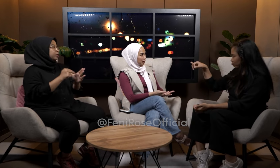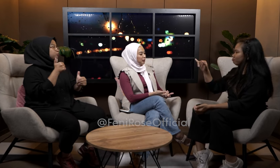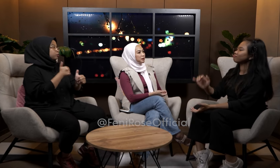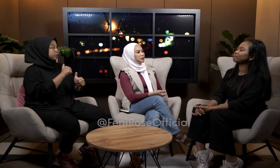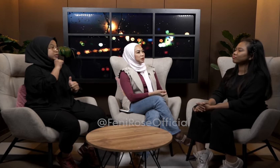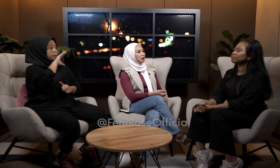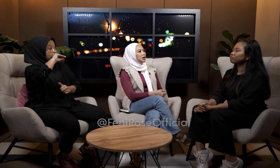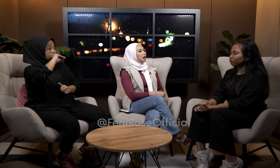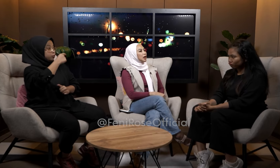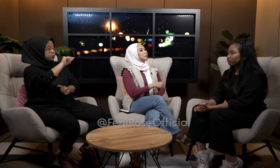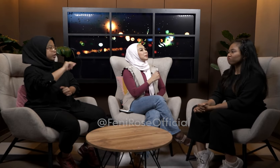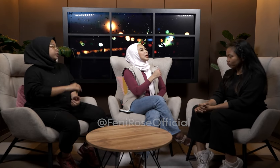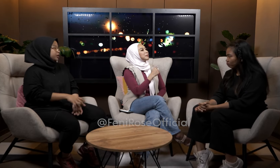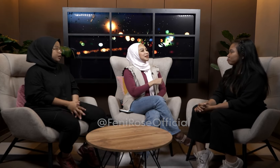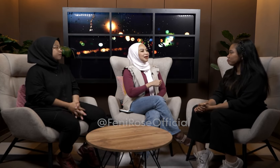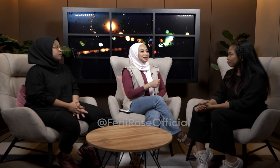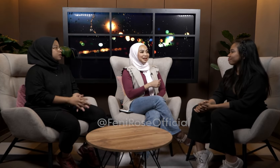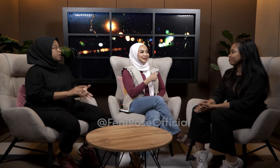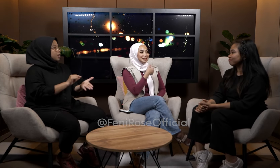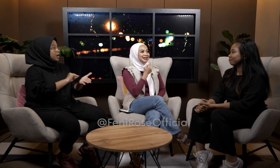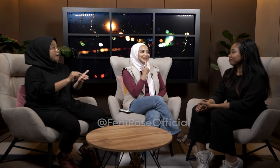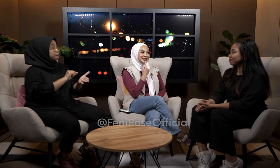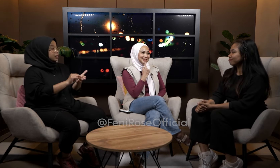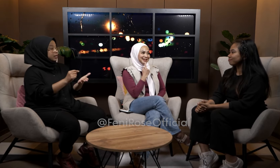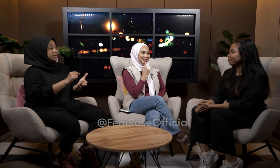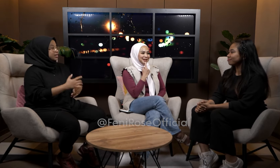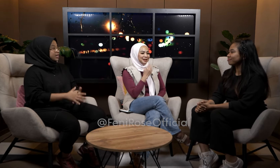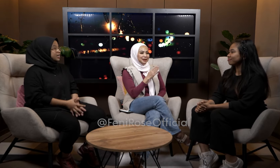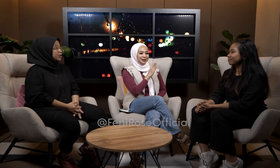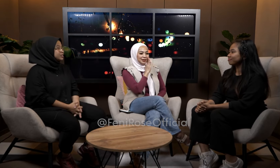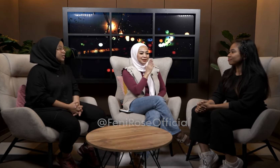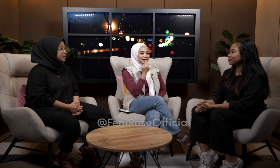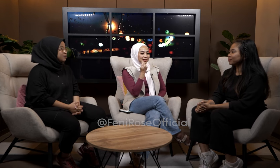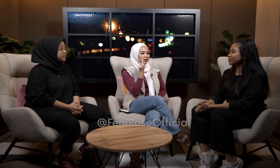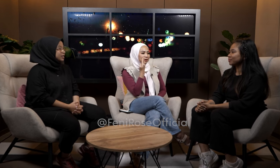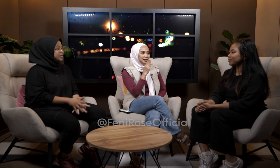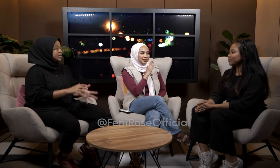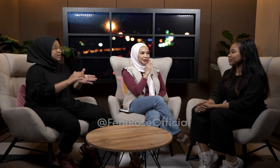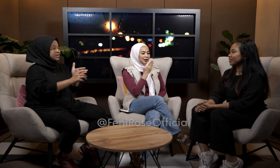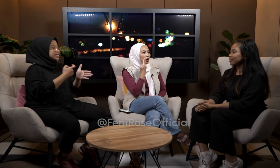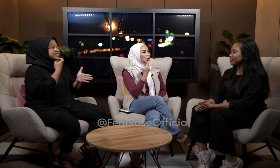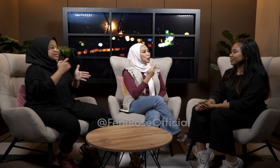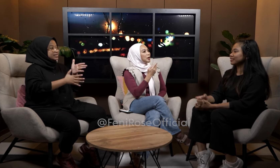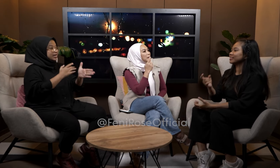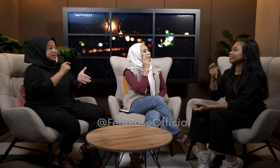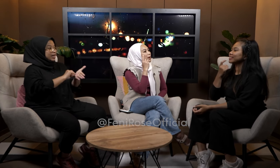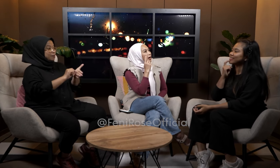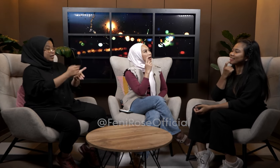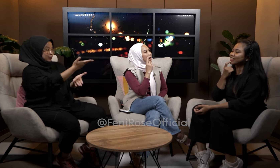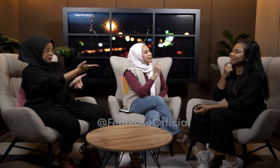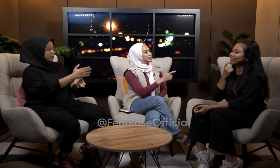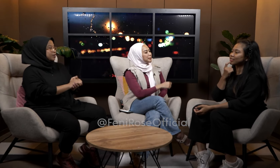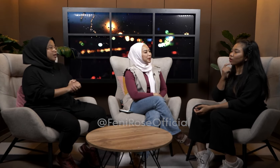berbicara gitu ya kalau namanya kalau tadi kan Siti gini Siti tadi kan kalau si nama isyaratnya gini Pak Anis apa Pak